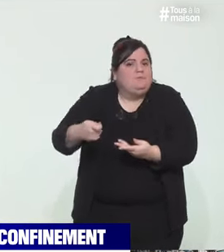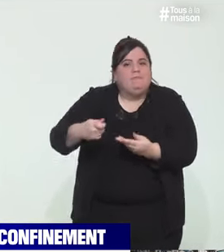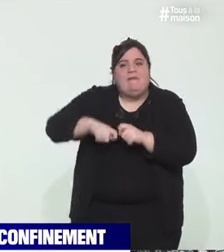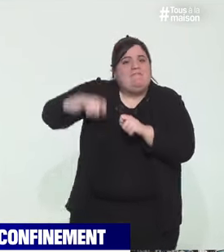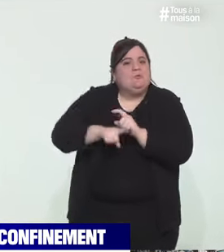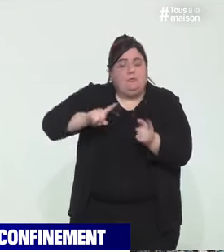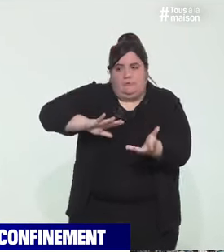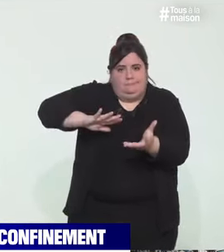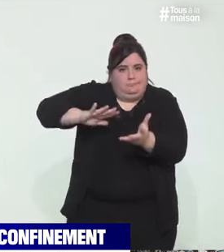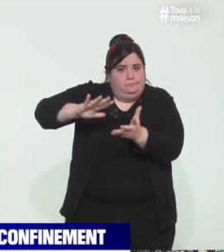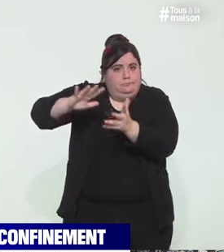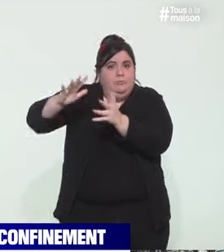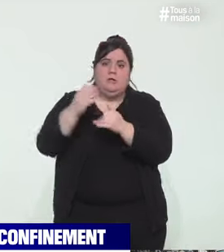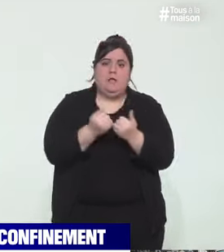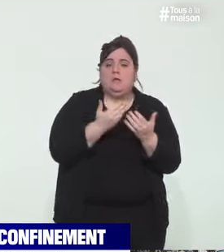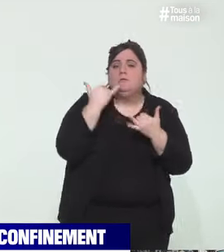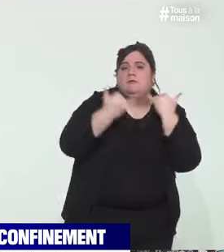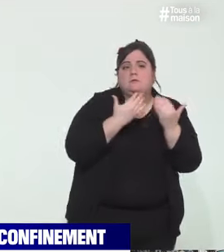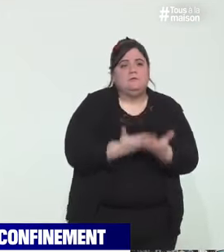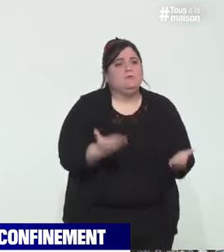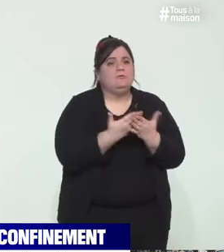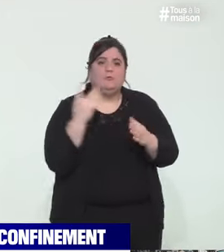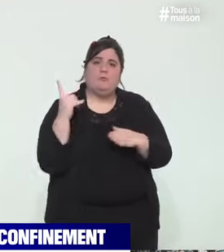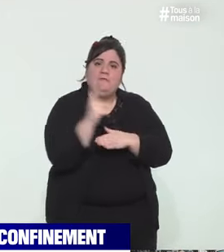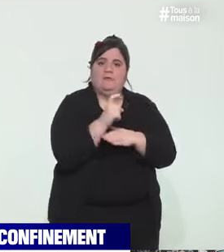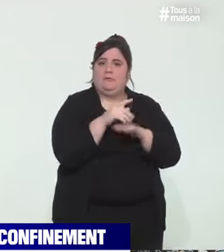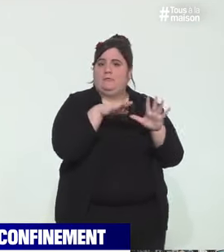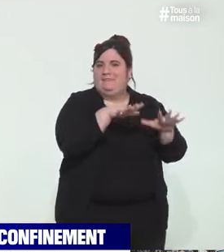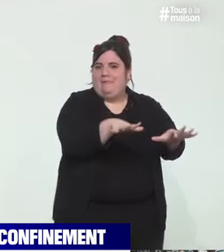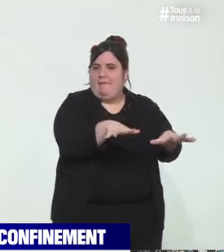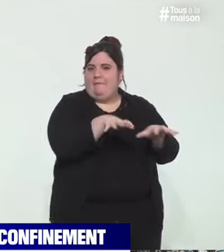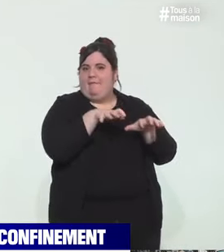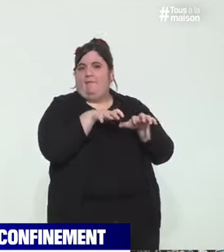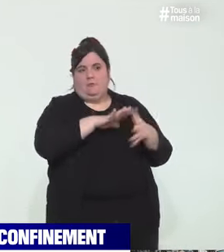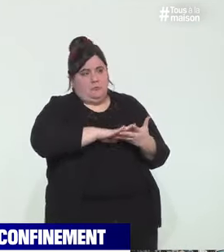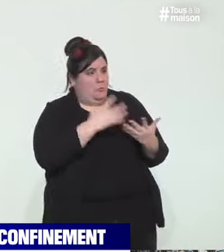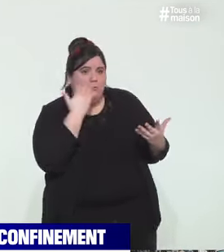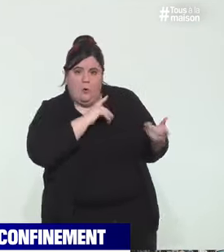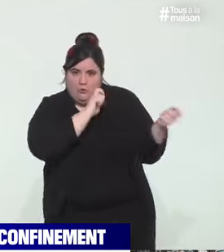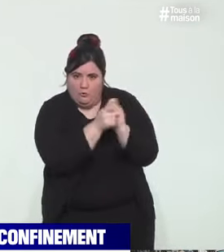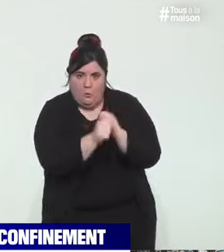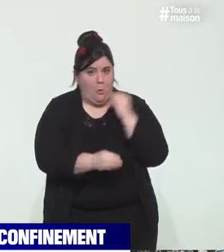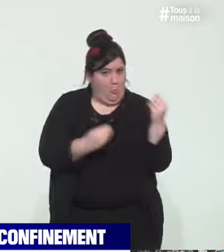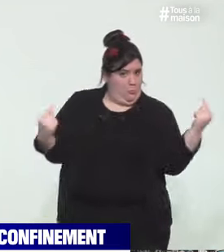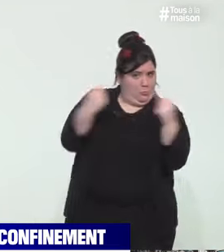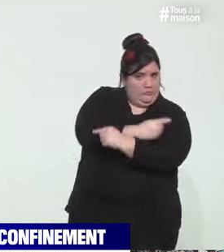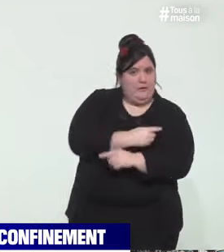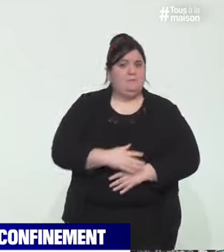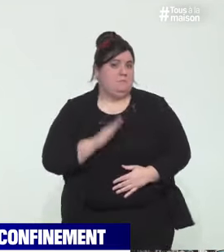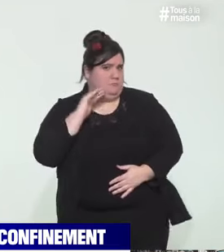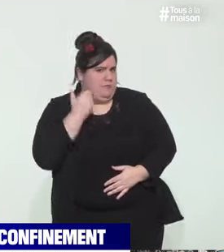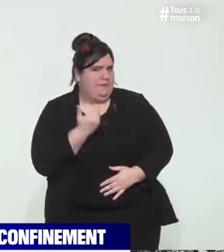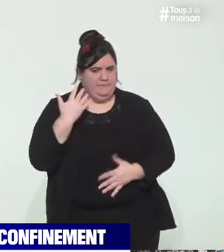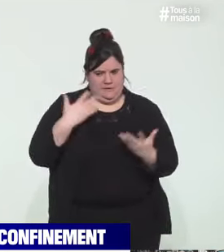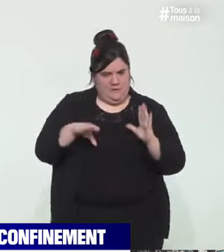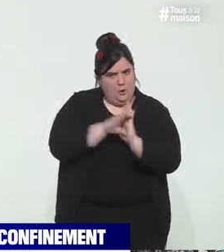cas d'évolution dans un sens ou dans un autre de l'épidémie. Elles ont donc été choisies pour nous permettre de réagir le plus rapidement